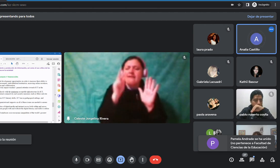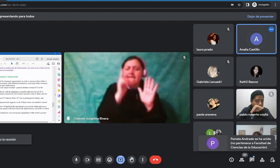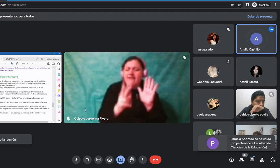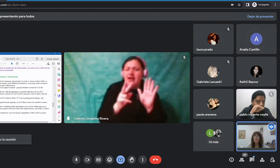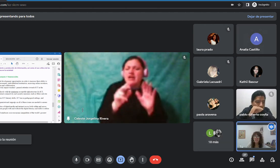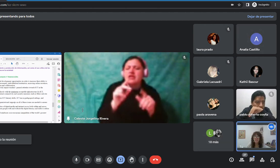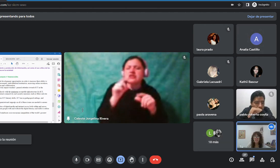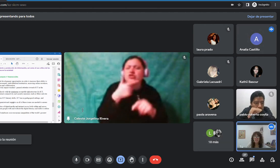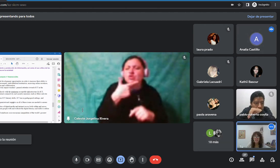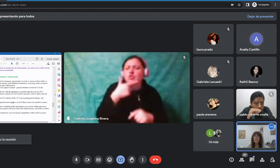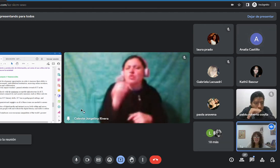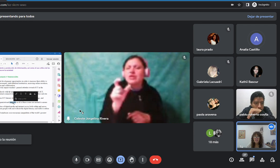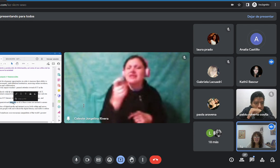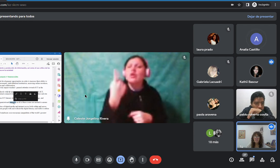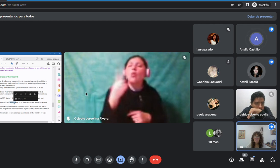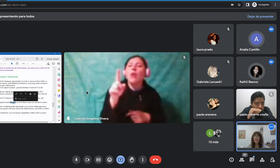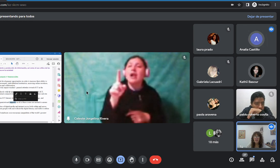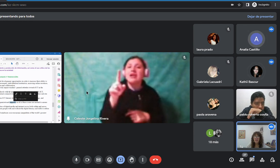Supports, ¿sí?